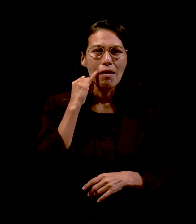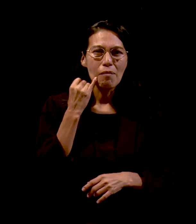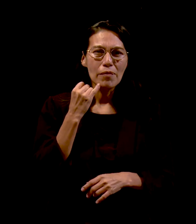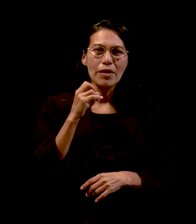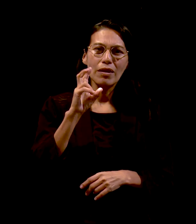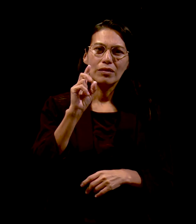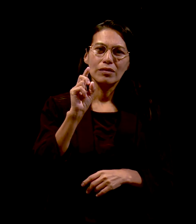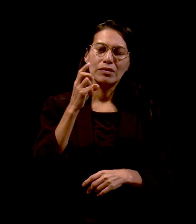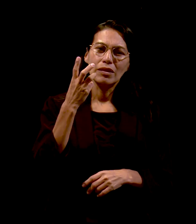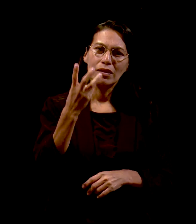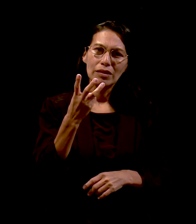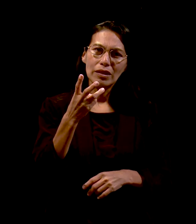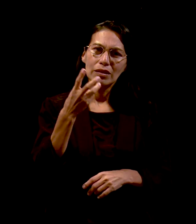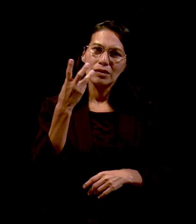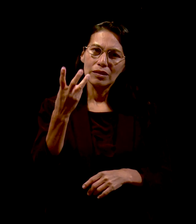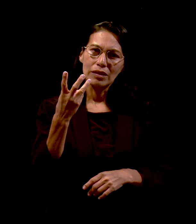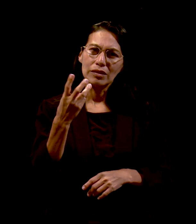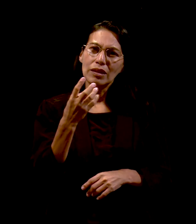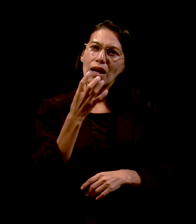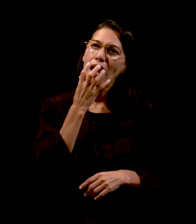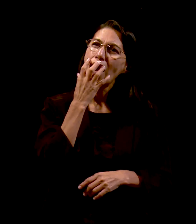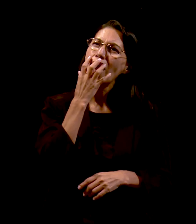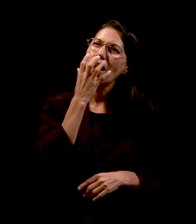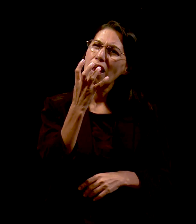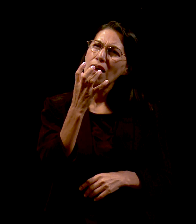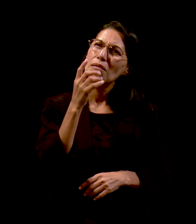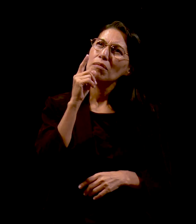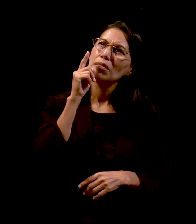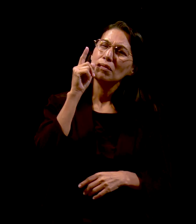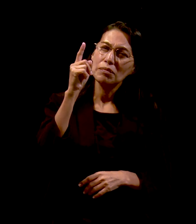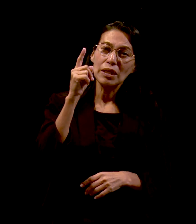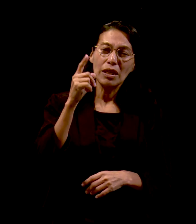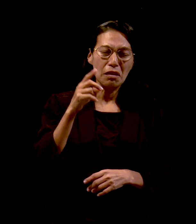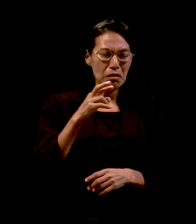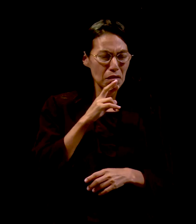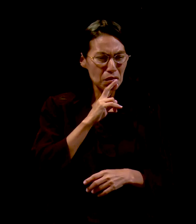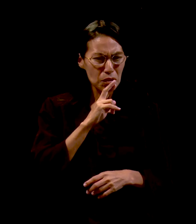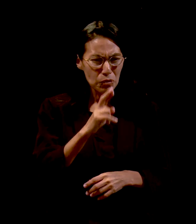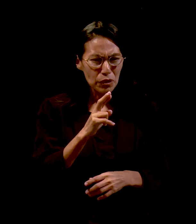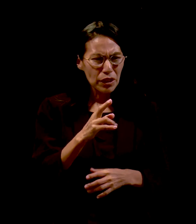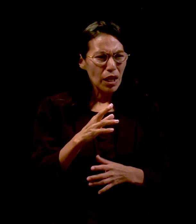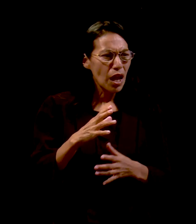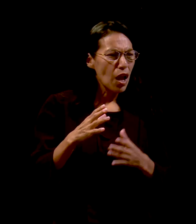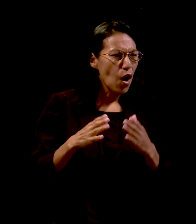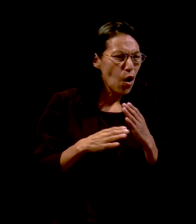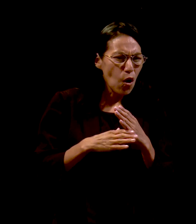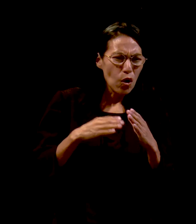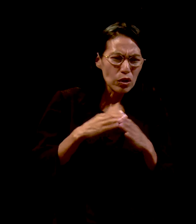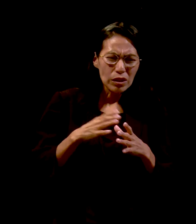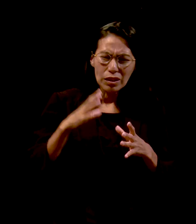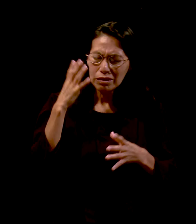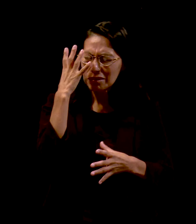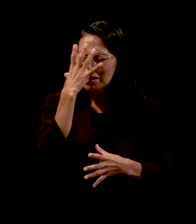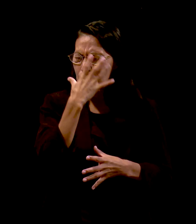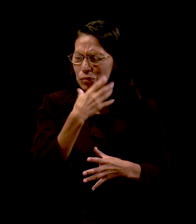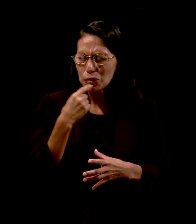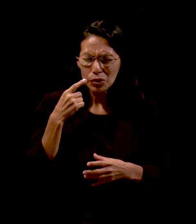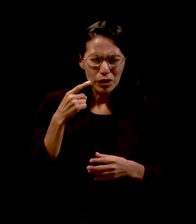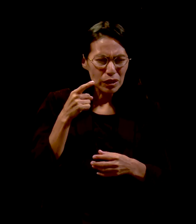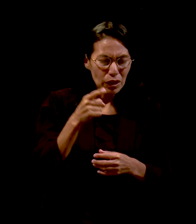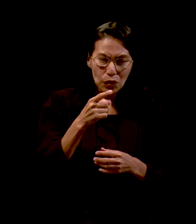3 clama a mí y yo te responderé y te enseñaré cosas grandes y ocultas que tú no conoces